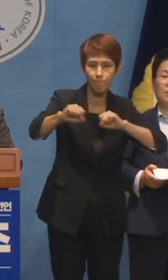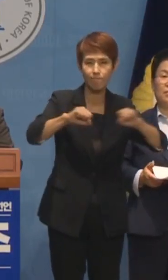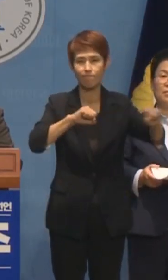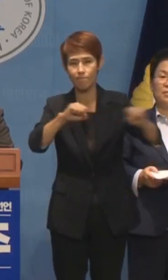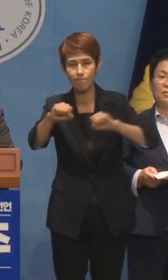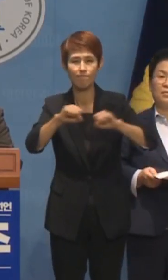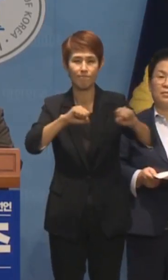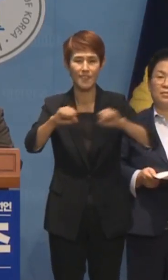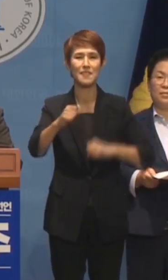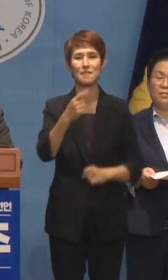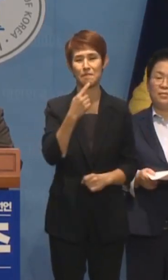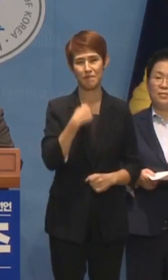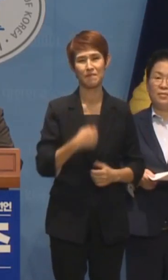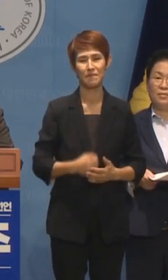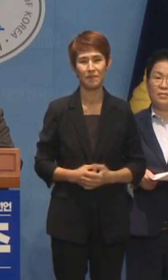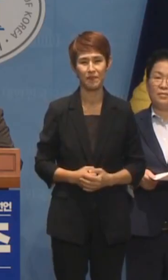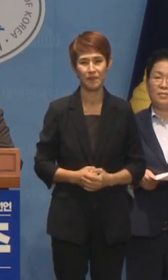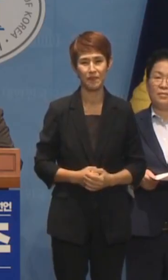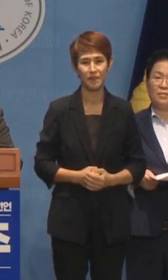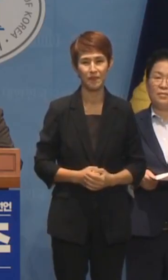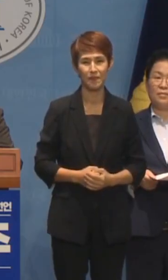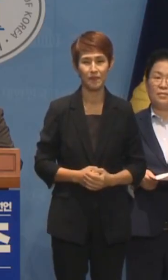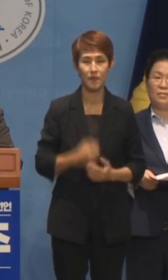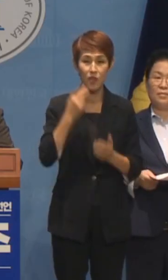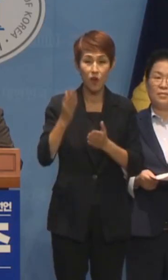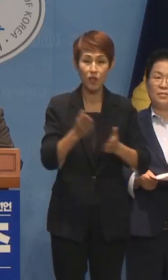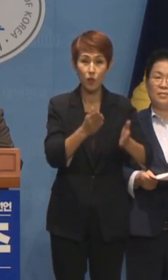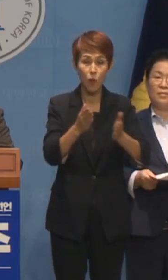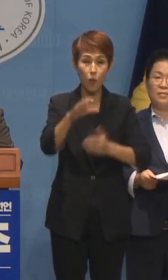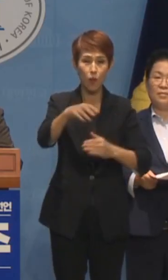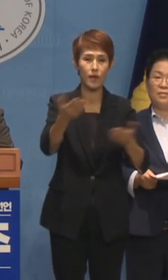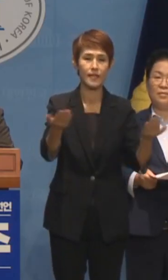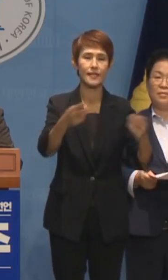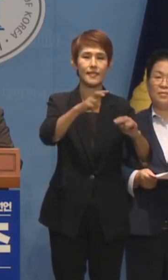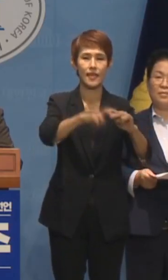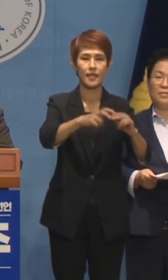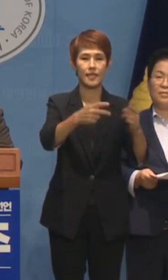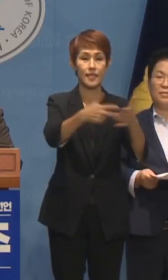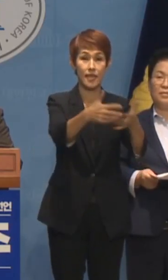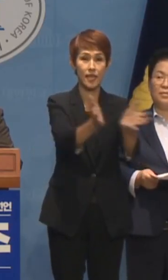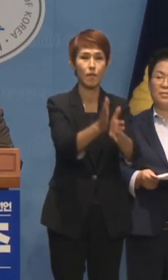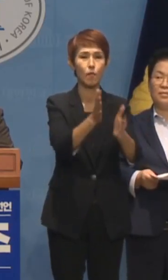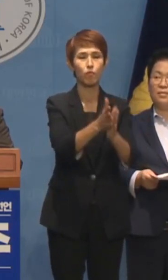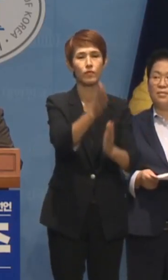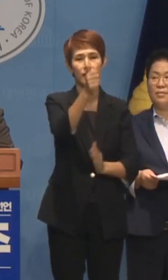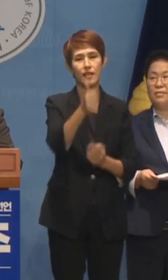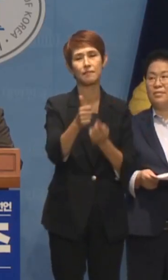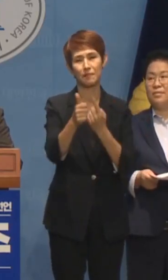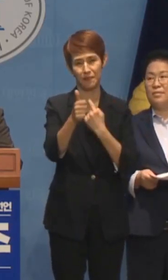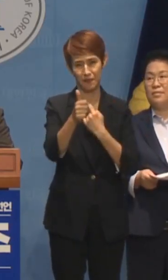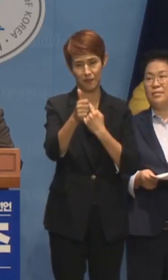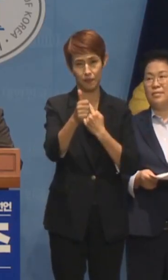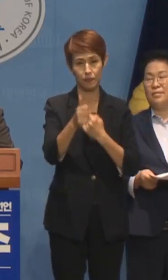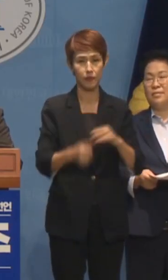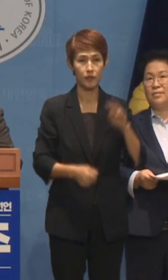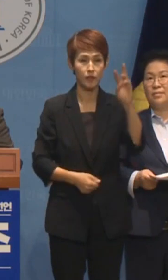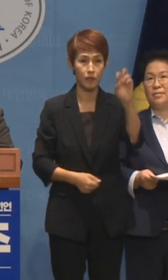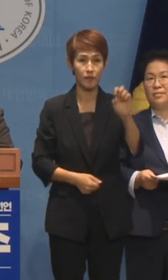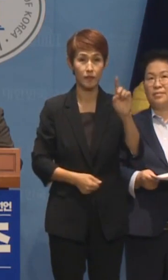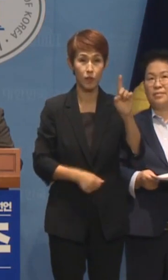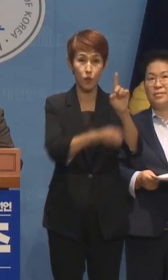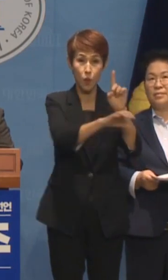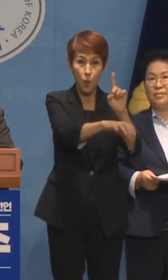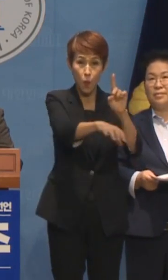다양한 역할을 해왔습니다. 특히 경기도 일자리재단 청년 일자리 본부장을 역임하며 31개